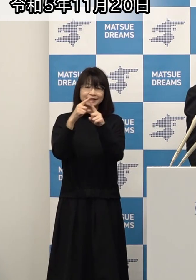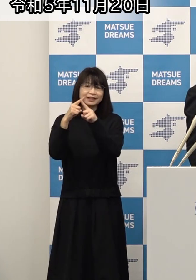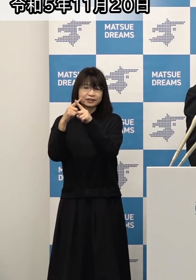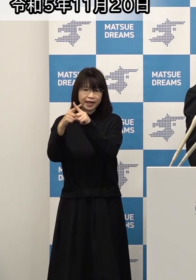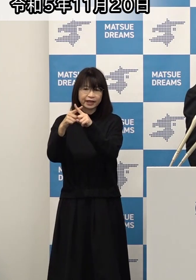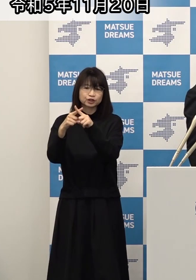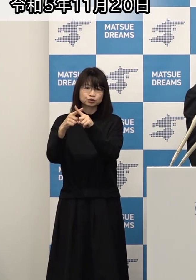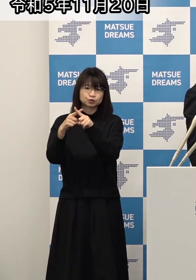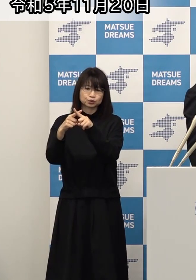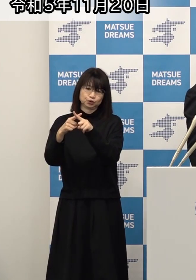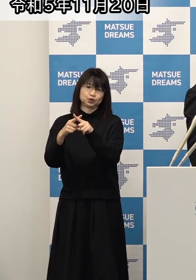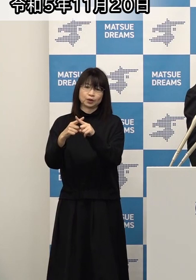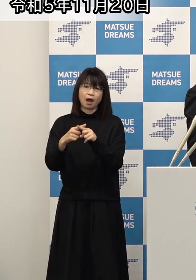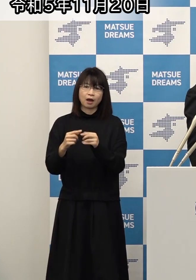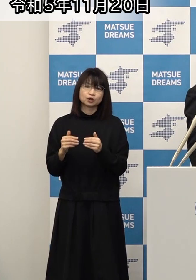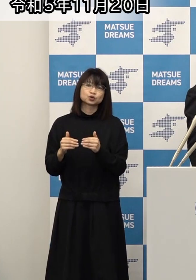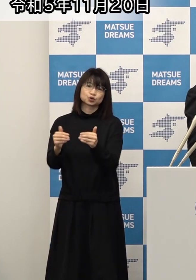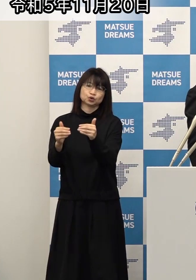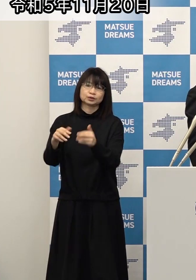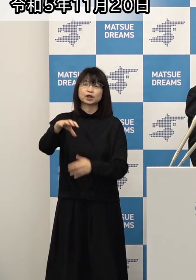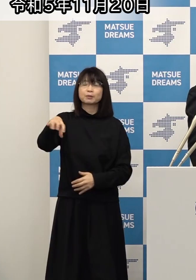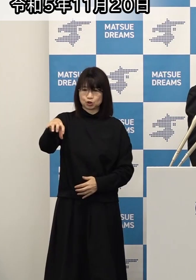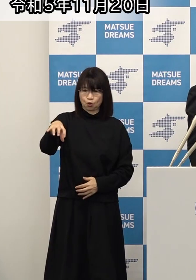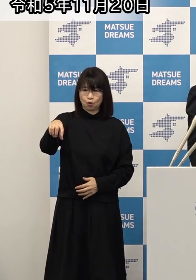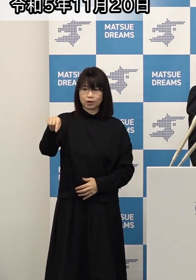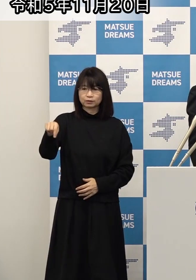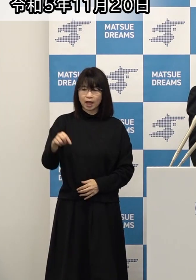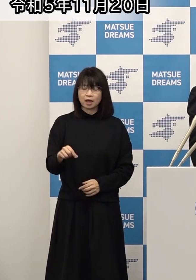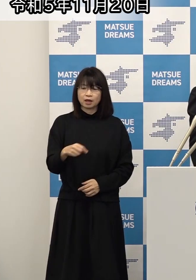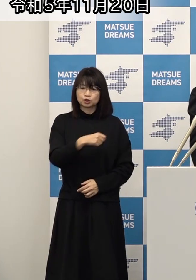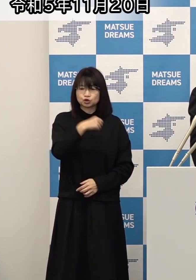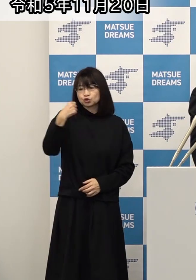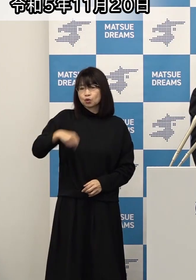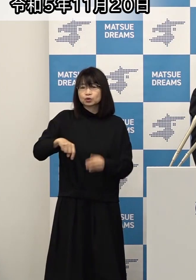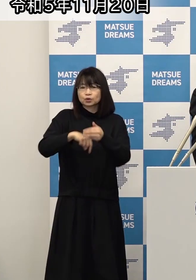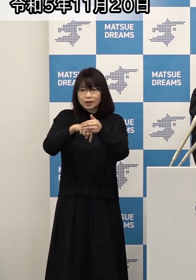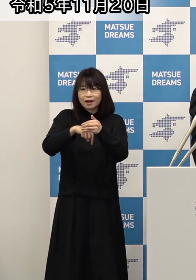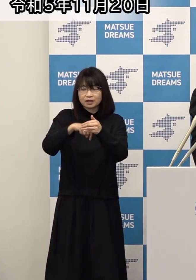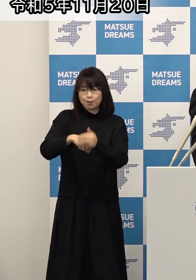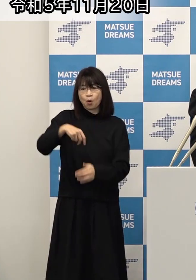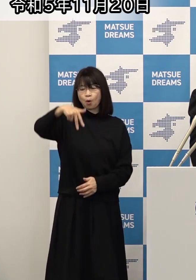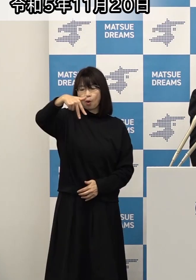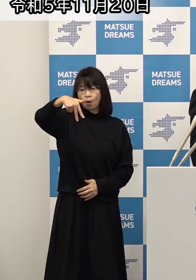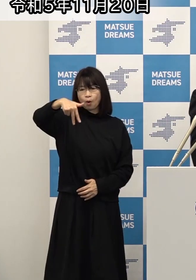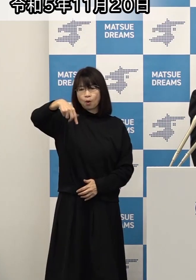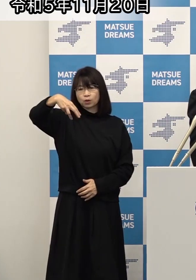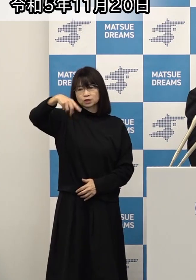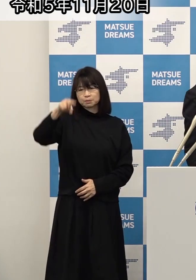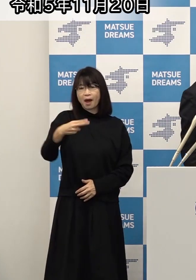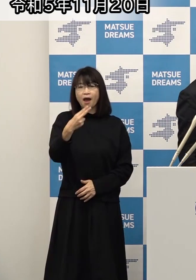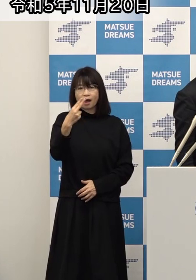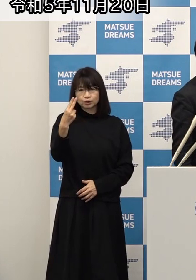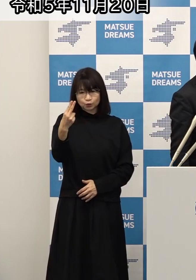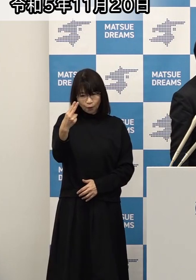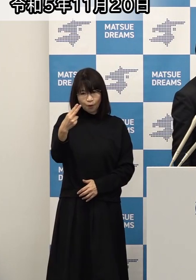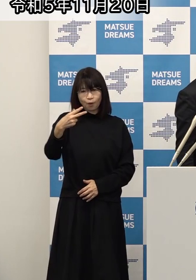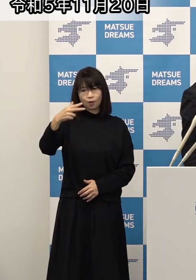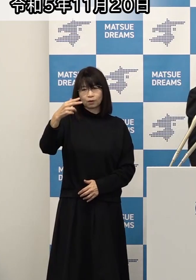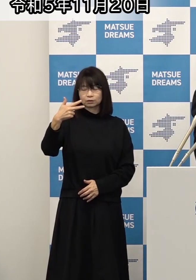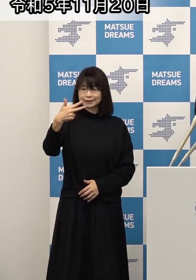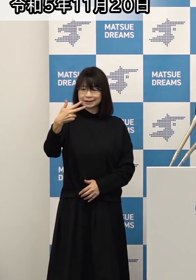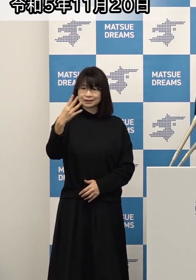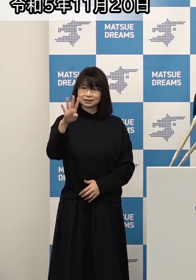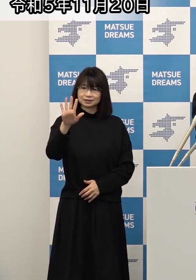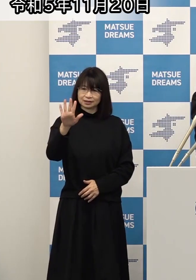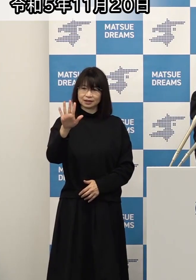ということで、中国でも、スマートシティというふうに呼ばれておりまして、その取り組みを視察してまいりました。ま